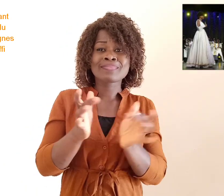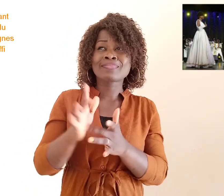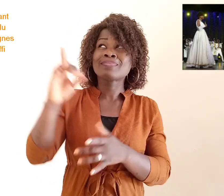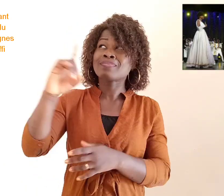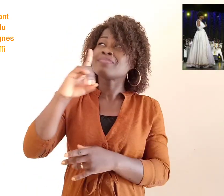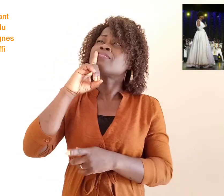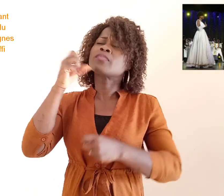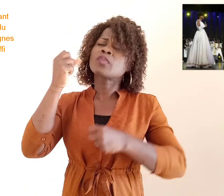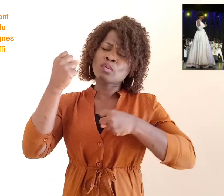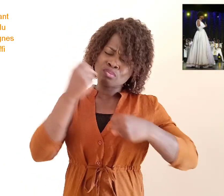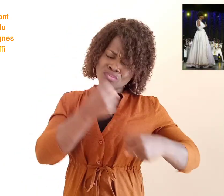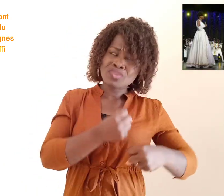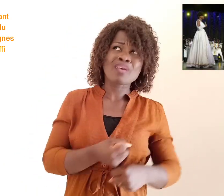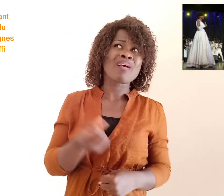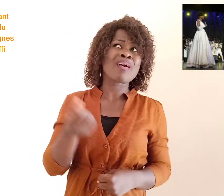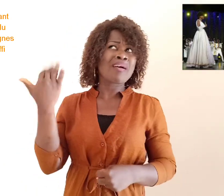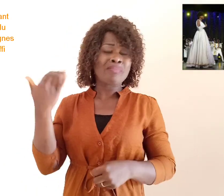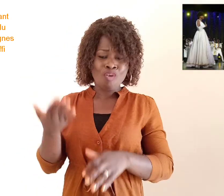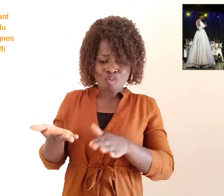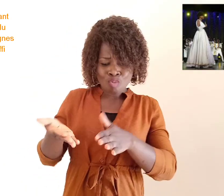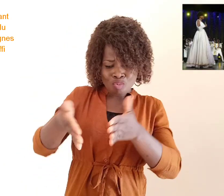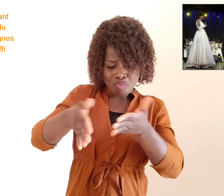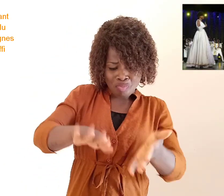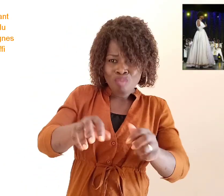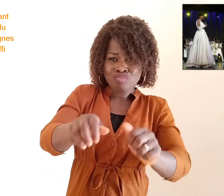Jésus, tu es puissant